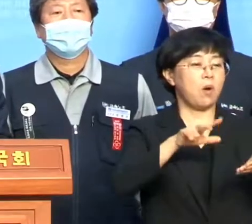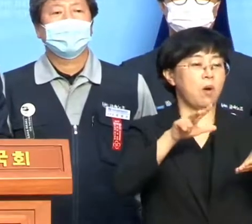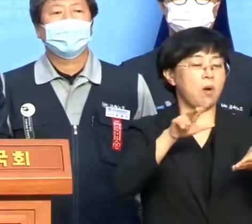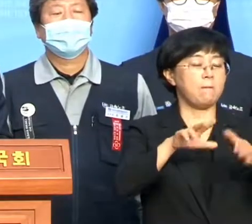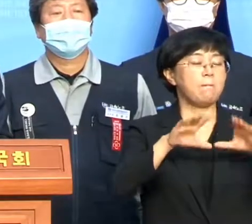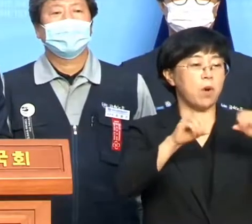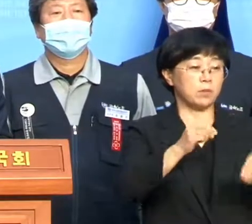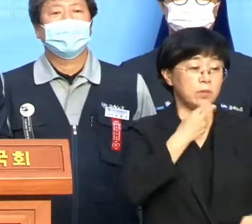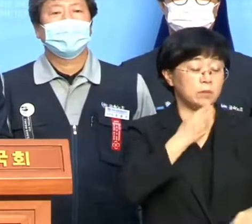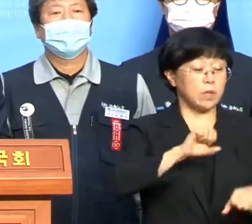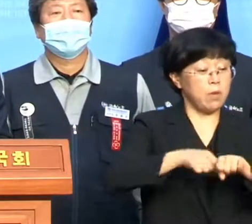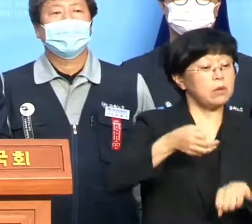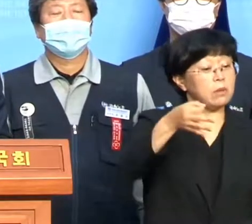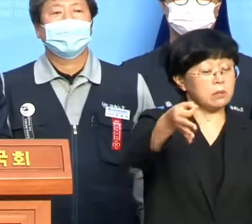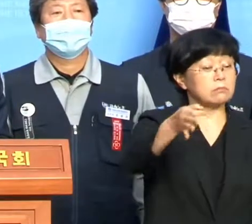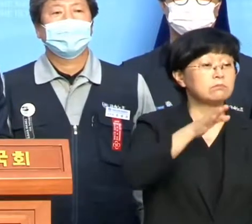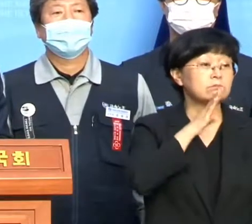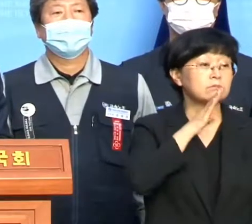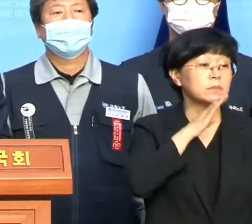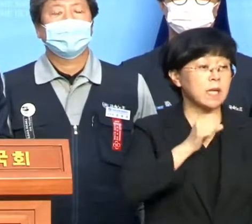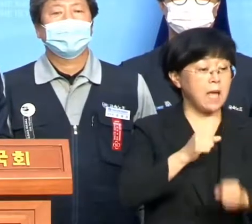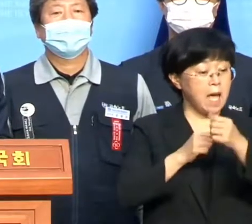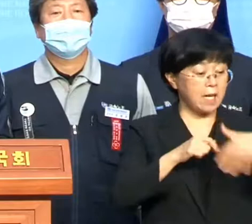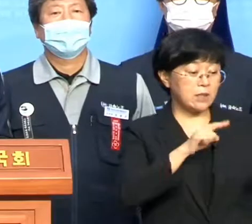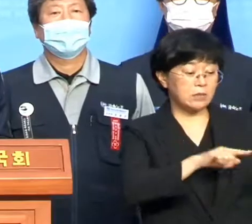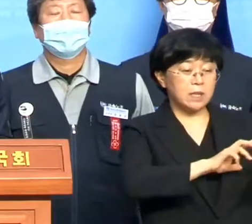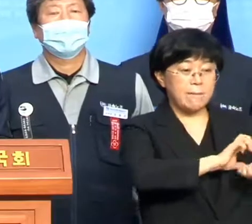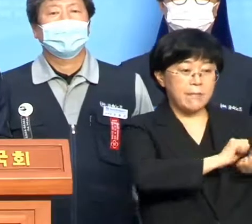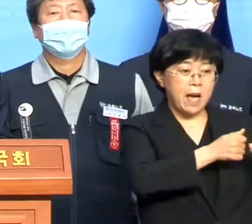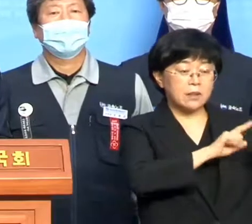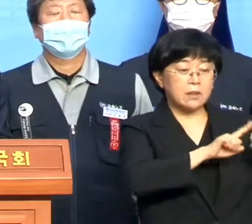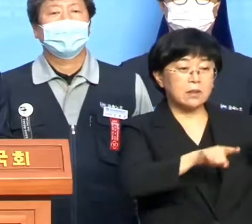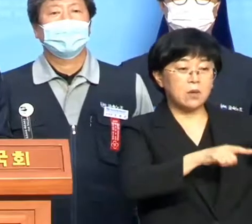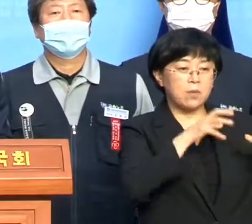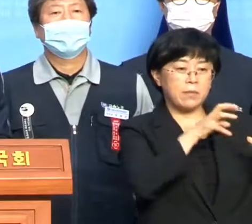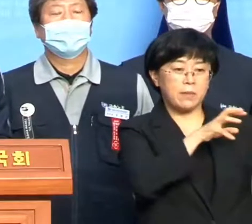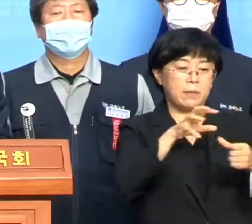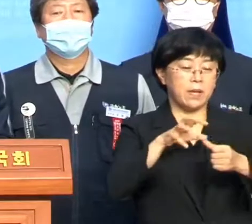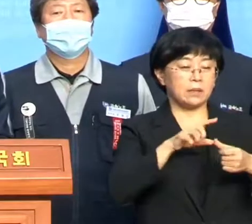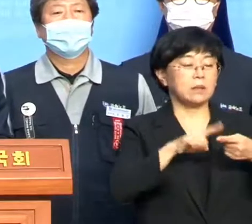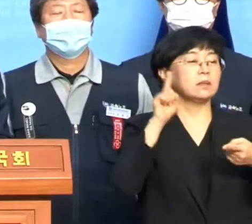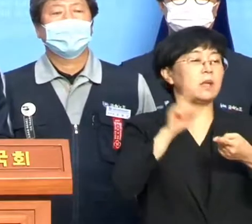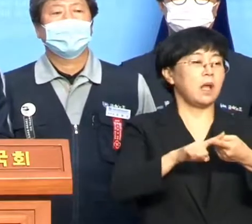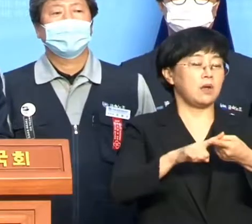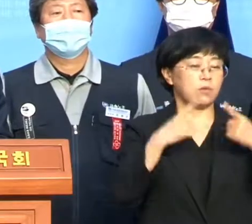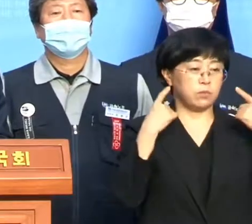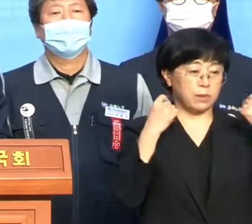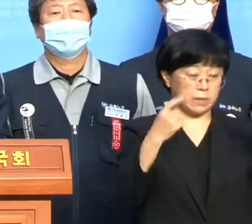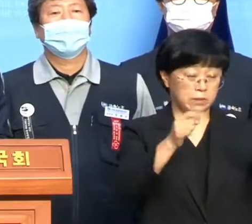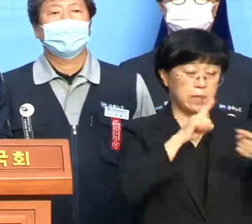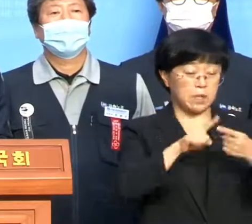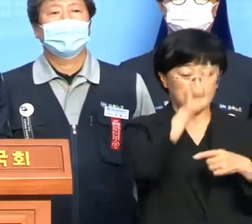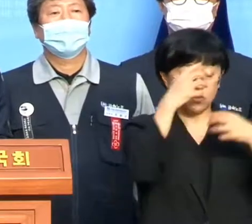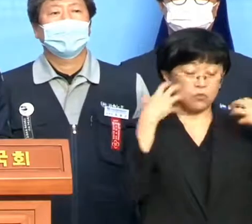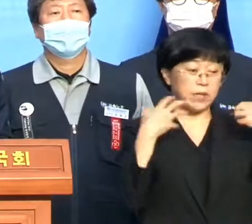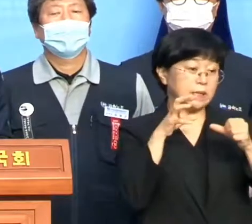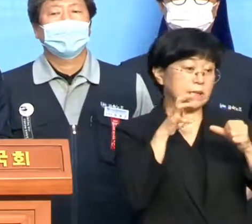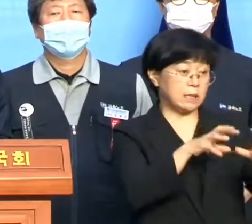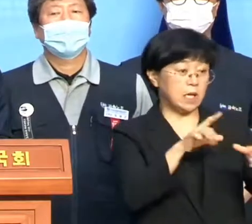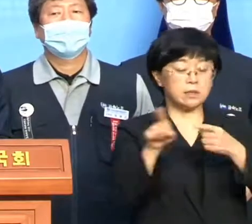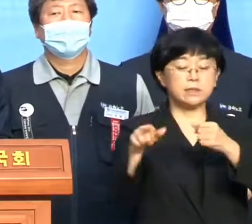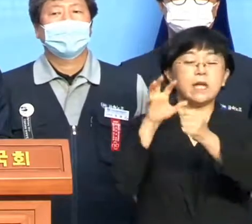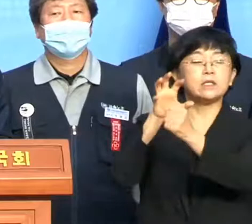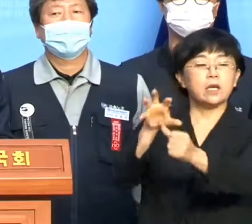과징금을 lg 얹어 하청 업체를 쥐어짜는 갑질 많은 계속 하겠다는 것입니다 정부의 제재를 비웃고